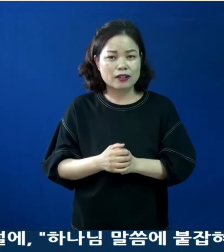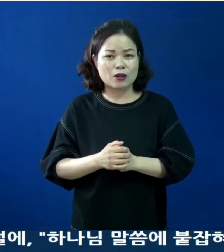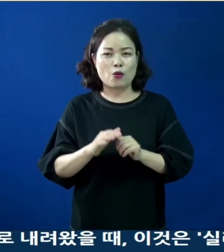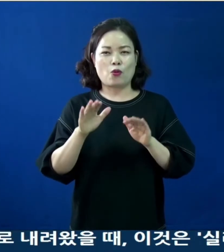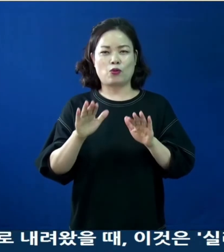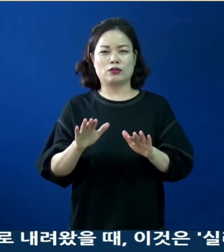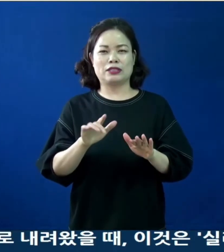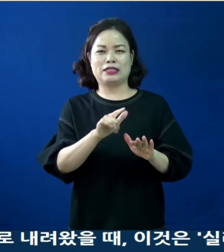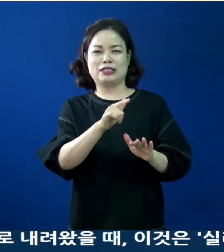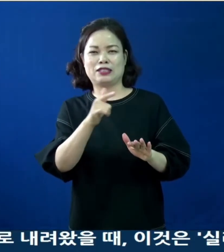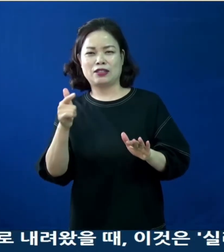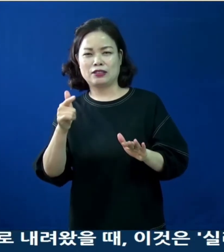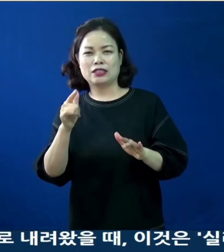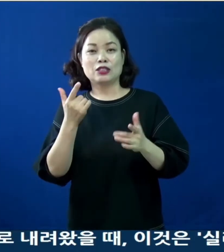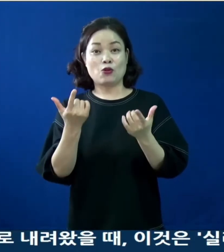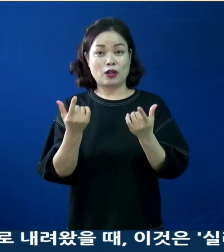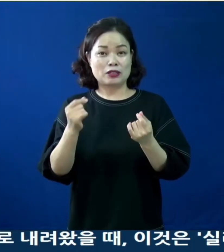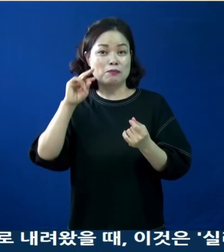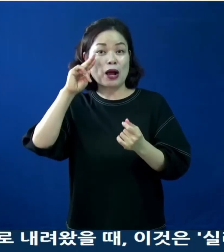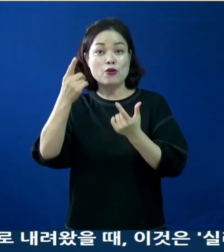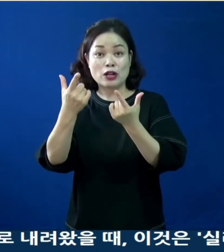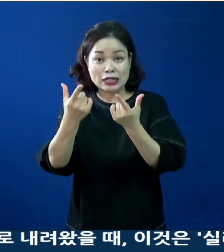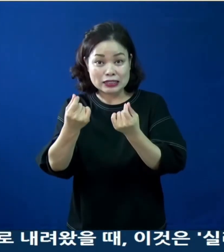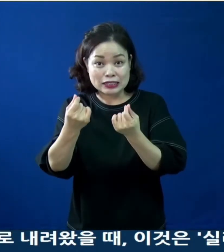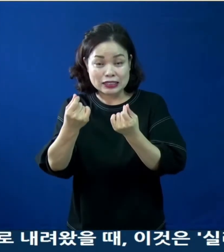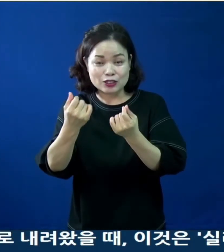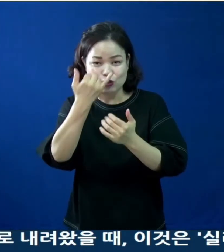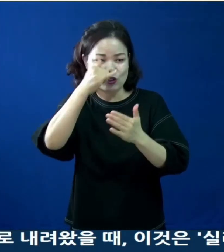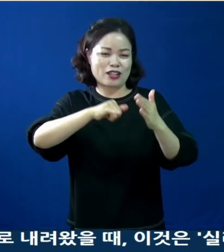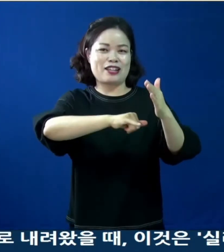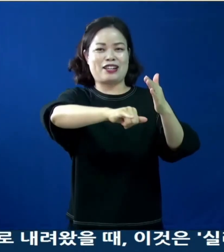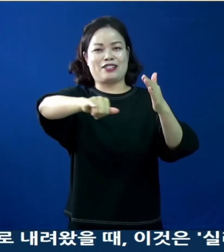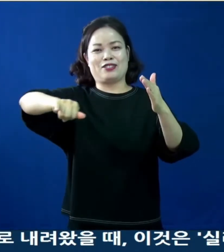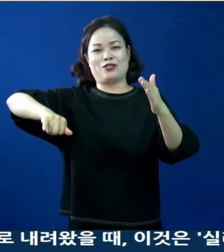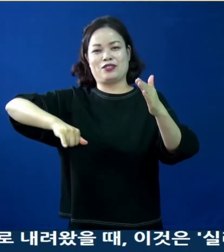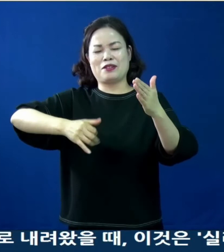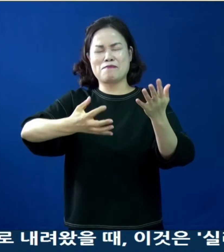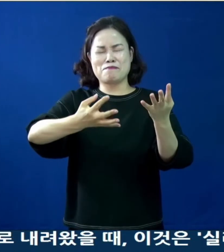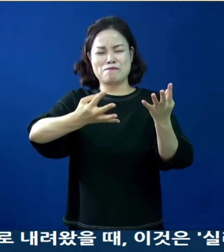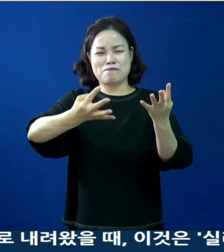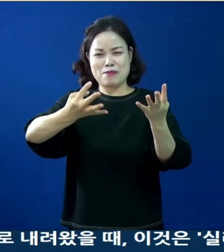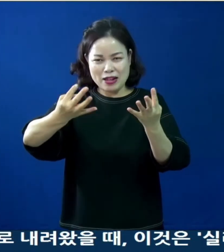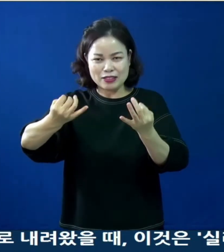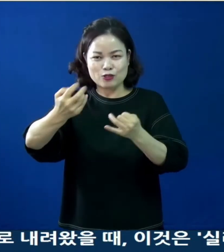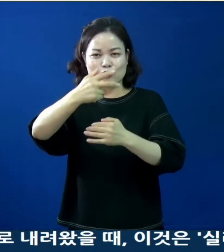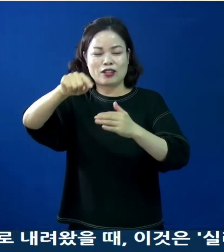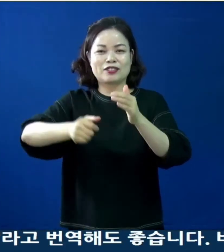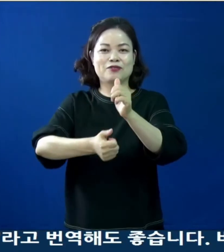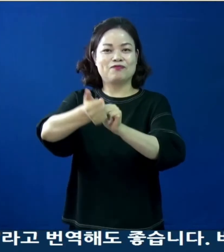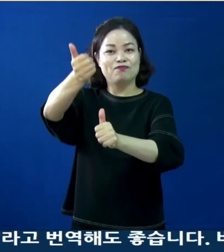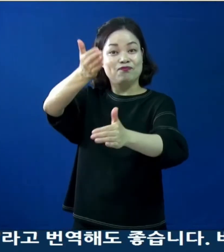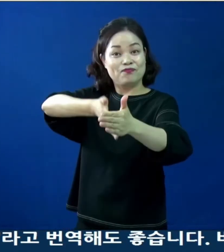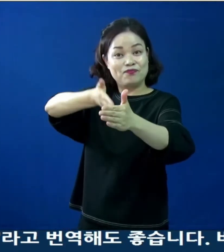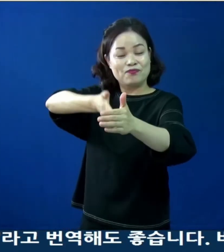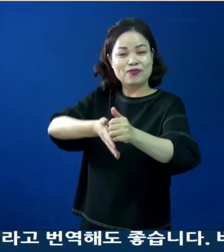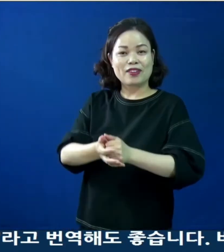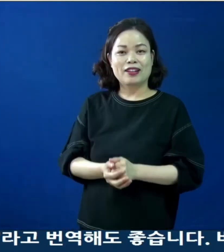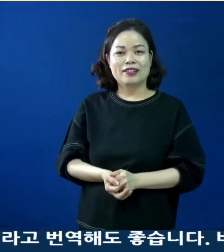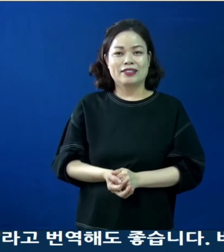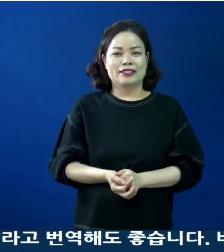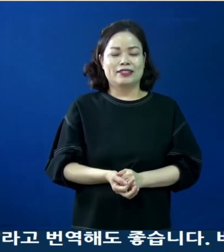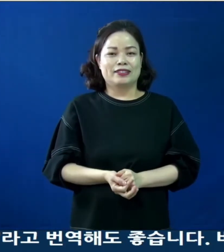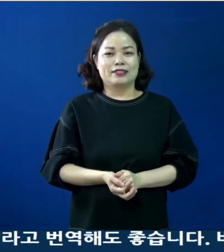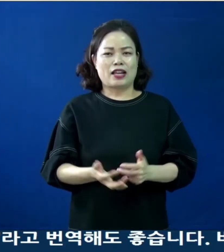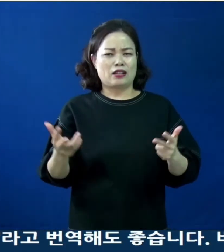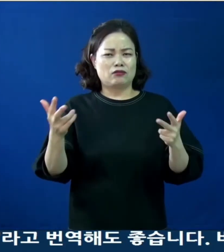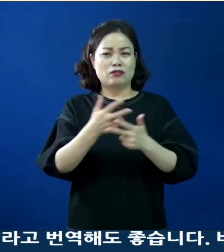오늘도 우리 이 저녁에 좀 이런 충현의 가족들이 많이 있기를 주 안에서 간절히 소망해 봅니다.